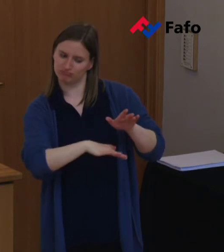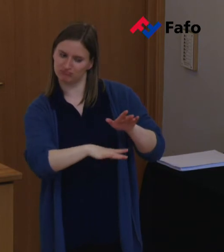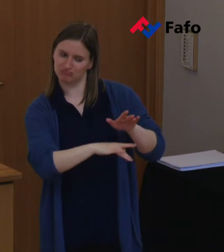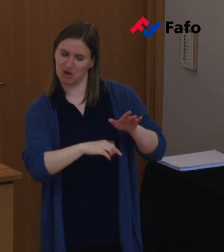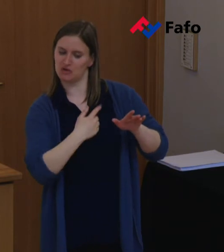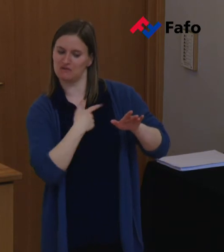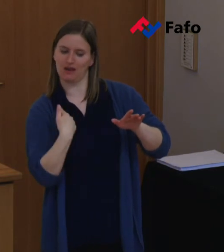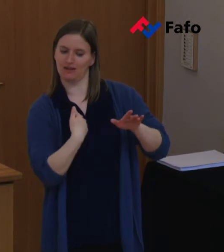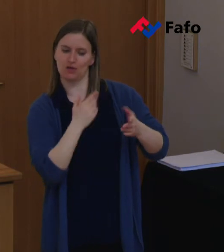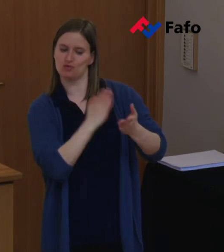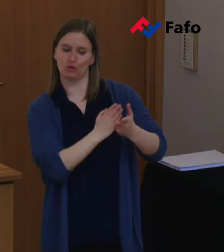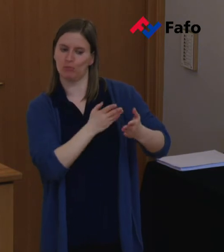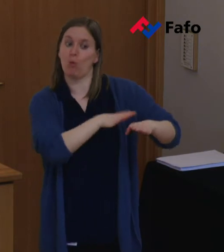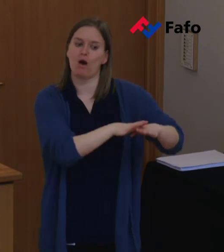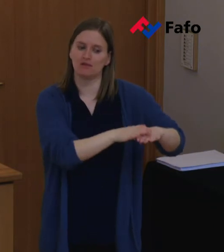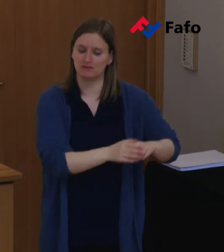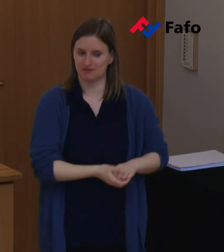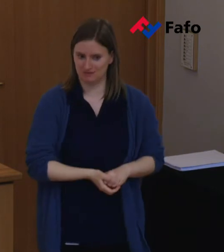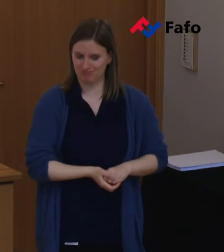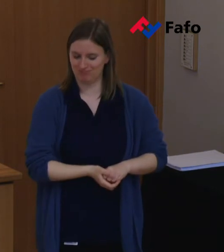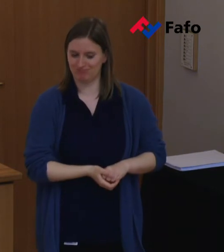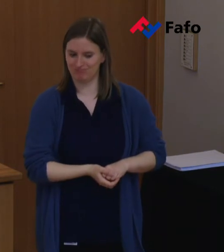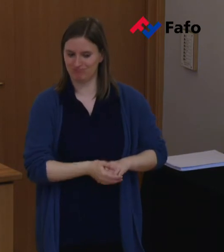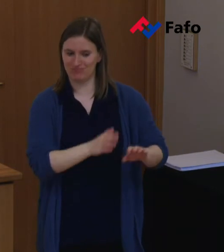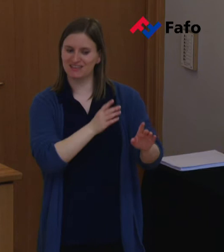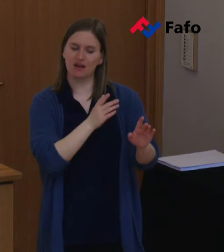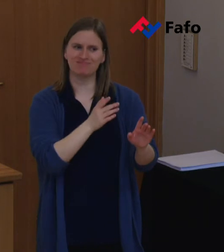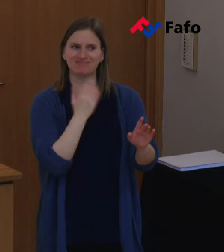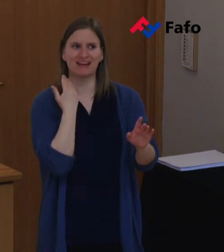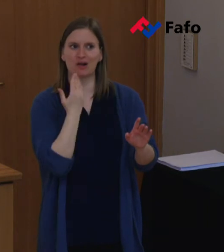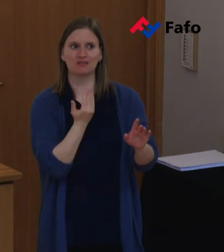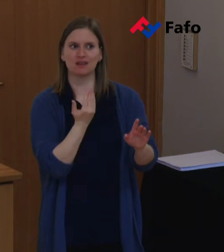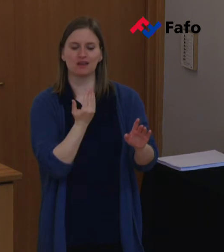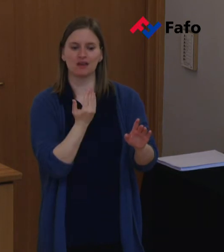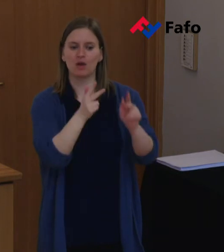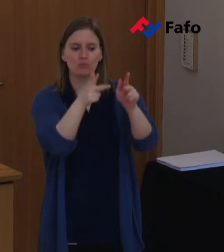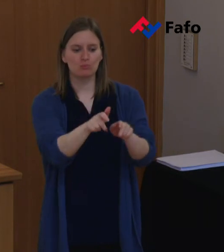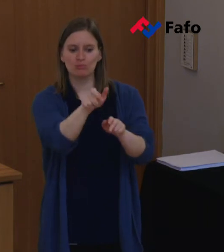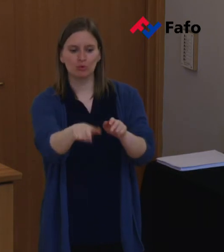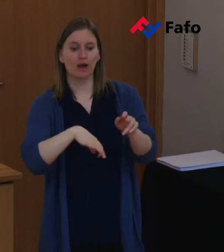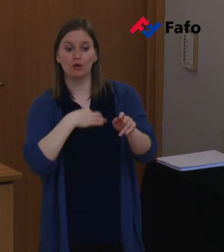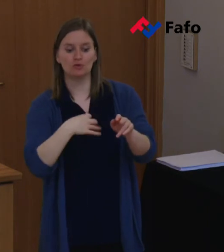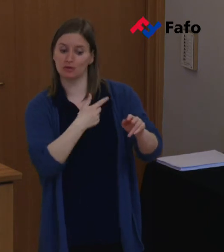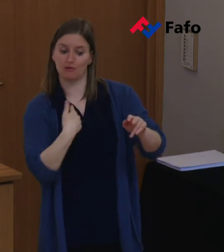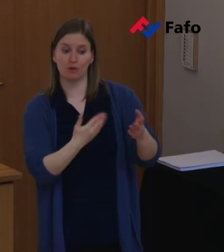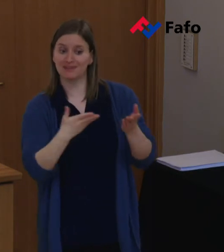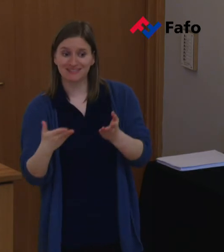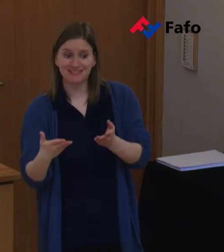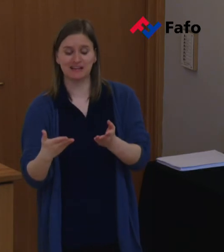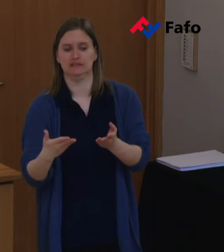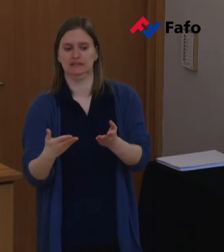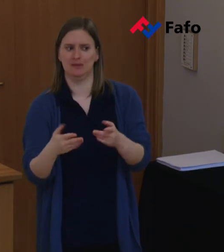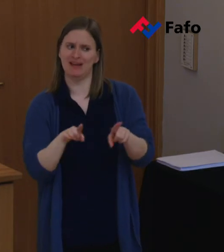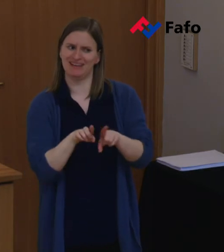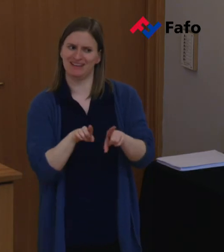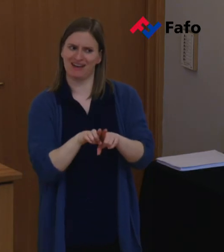ikke tilstrekkelig på. Altså, du møter, det er ikke alltid brukerne ønsker våre tjenester, men er vi